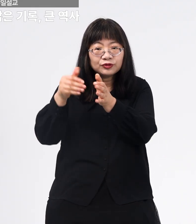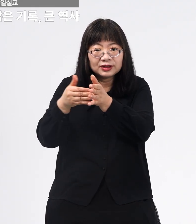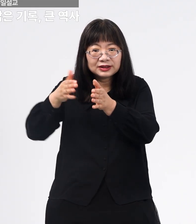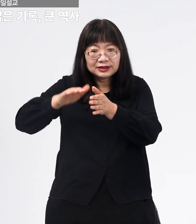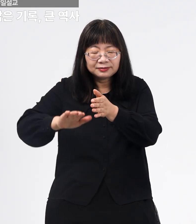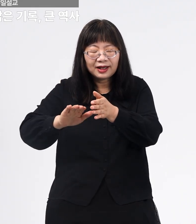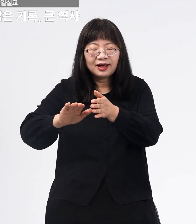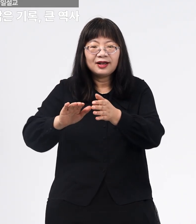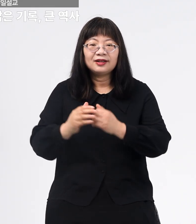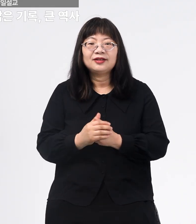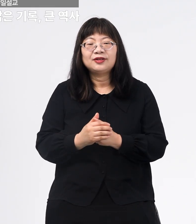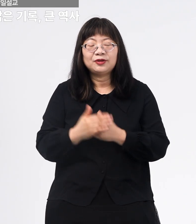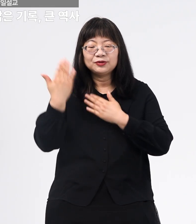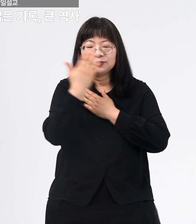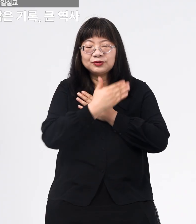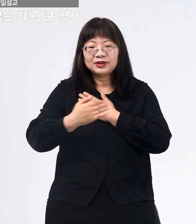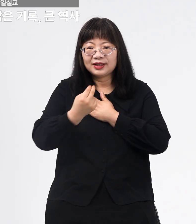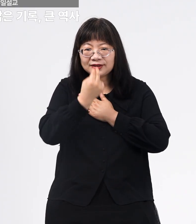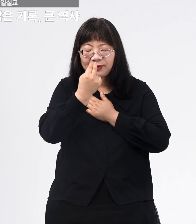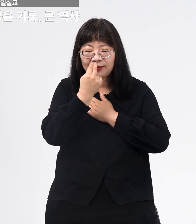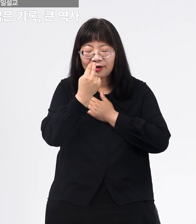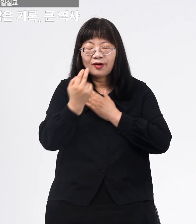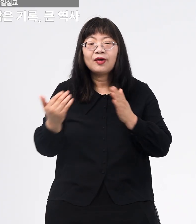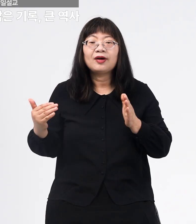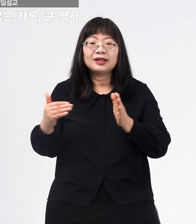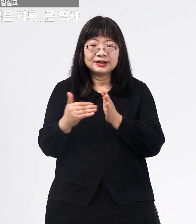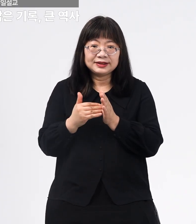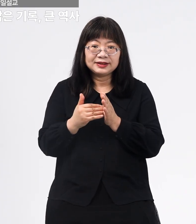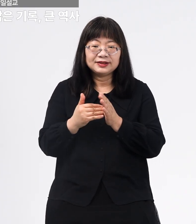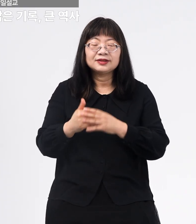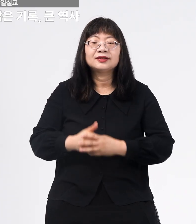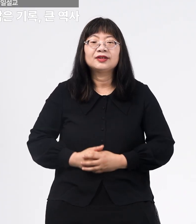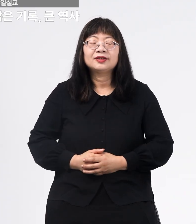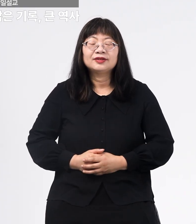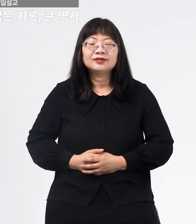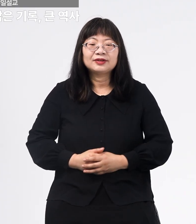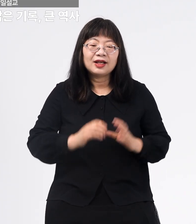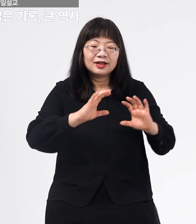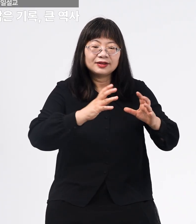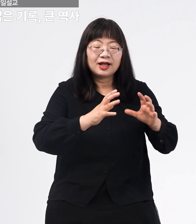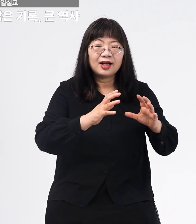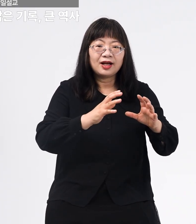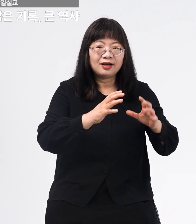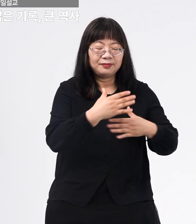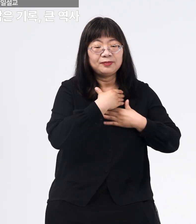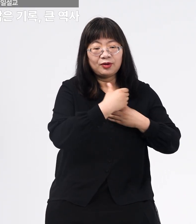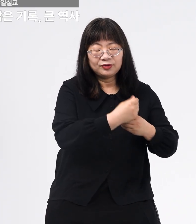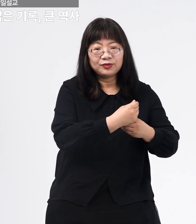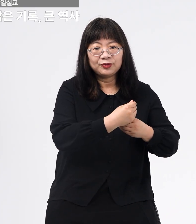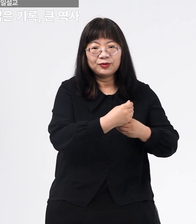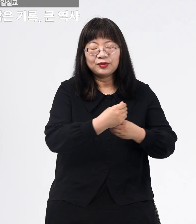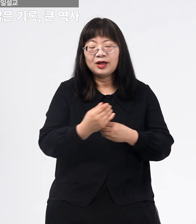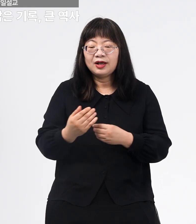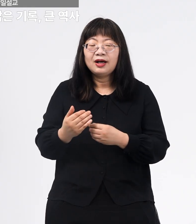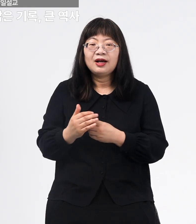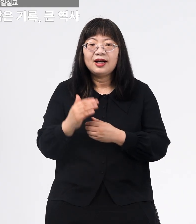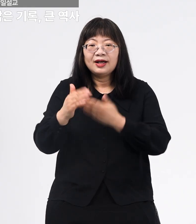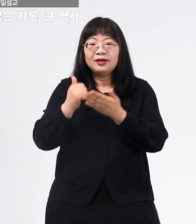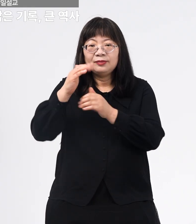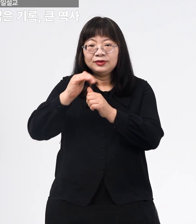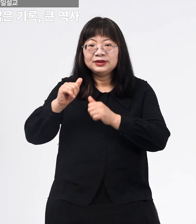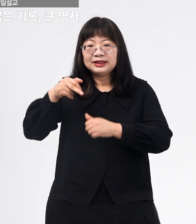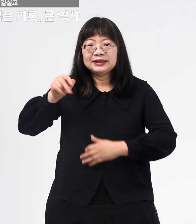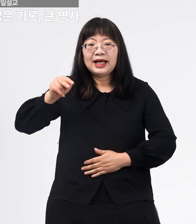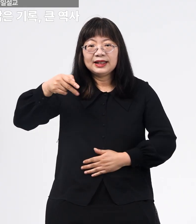돼서 나라의 평안도 그의 생명의 연수와 함께 끝이 납니다.